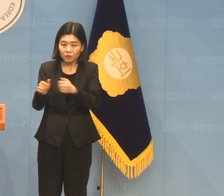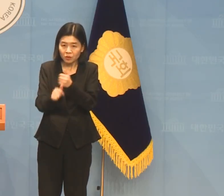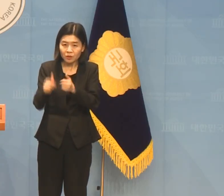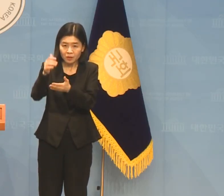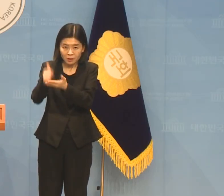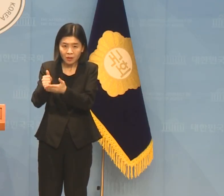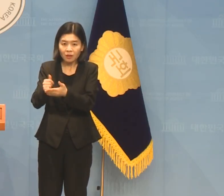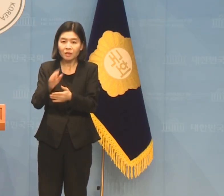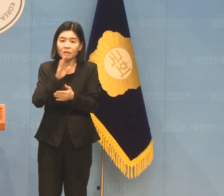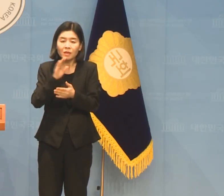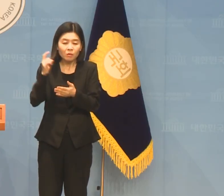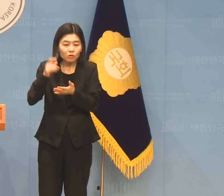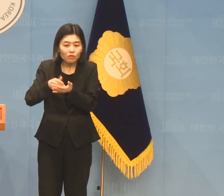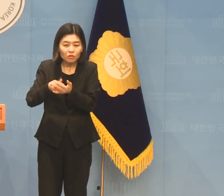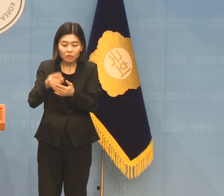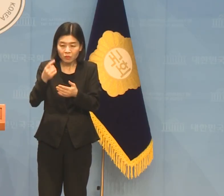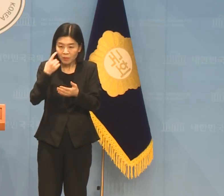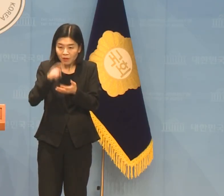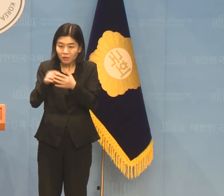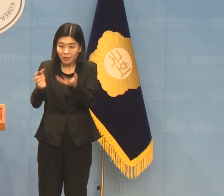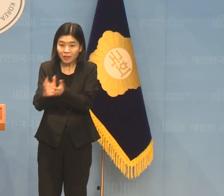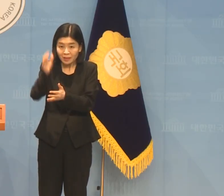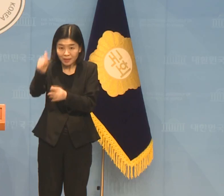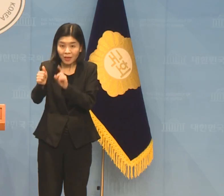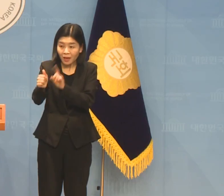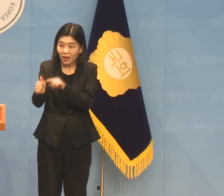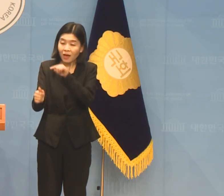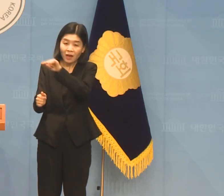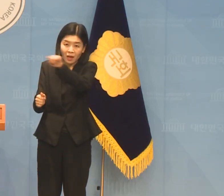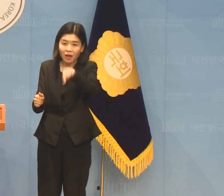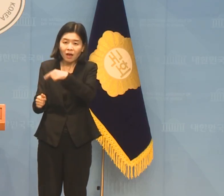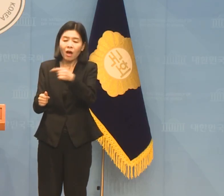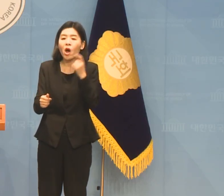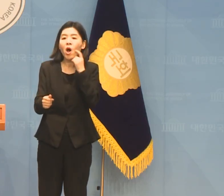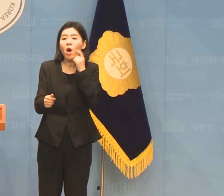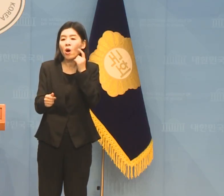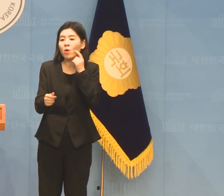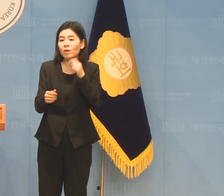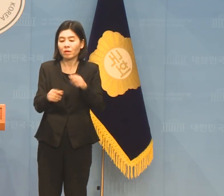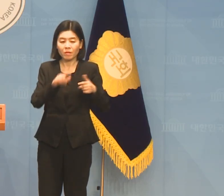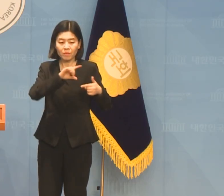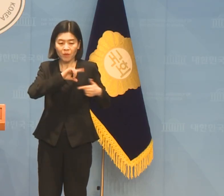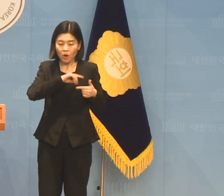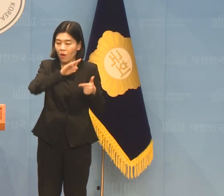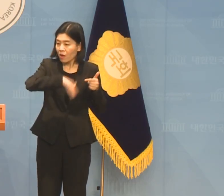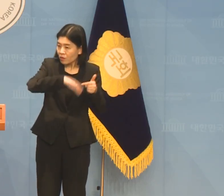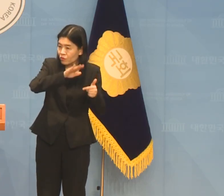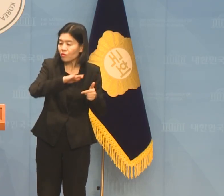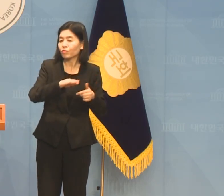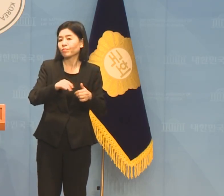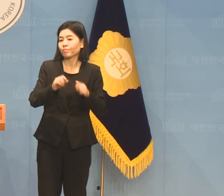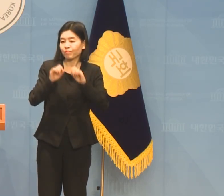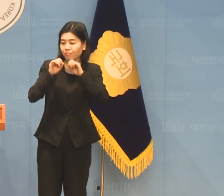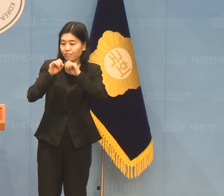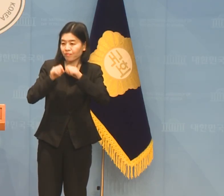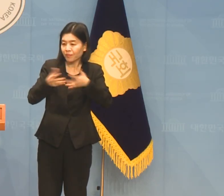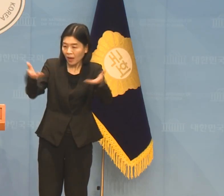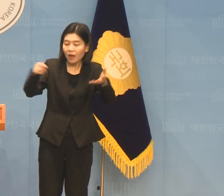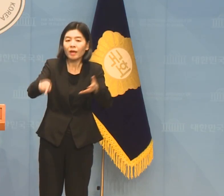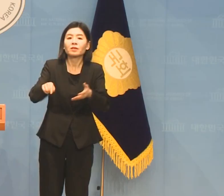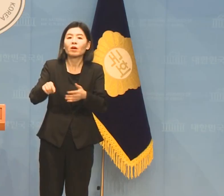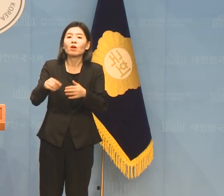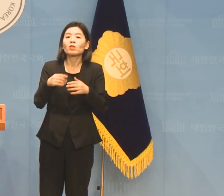미디어특위위원장, 진짜뉴스 발굴단 위원장을 허위 사실에 의한 명예훼손 혐의로 1월 10일 국가수사본부에 고발했으며